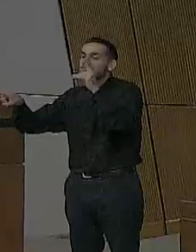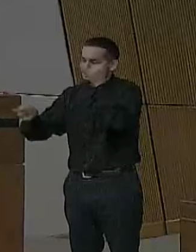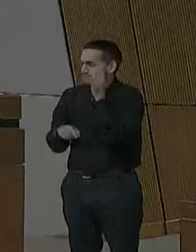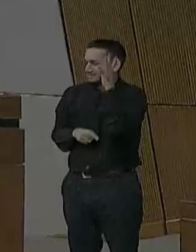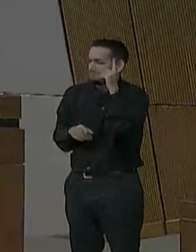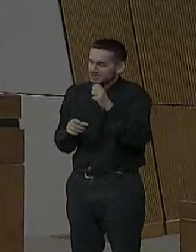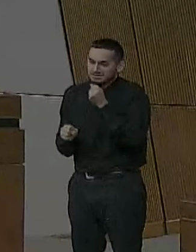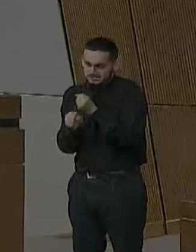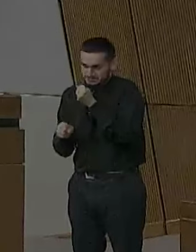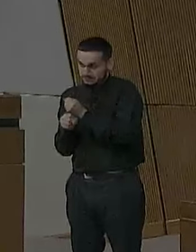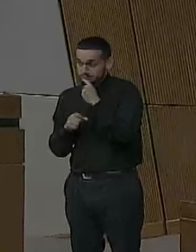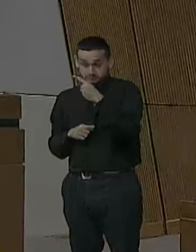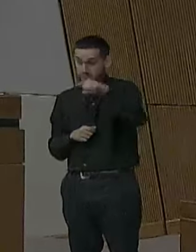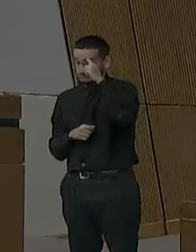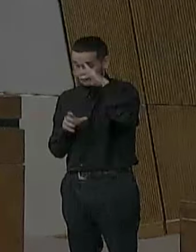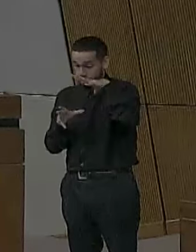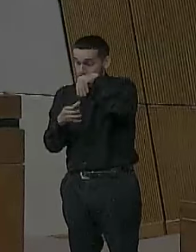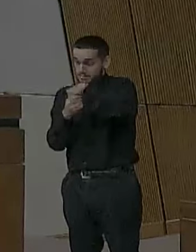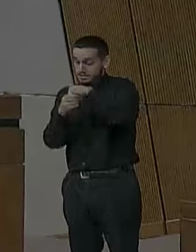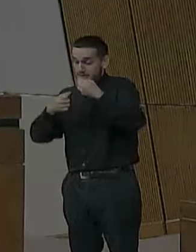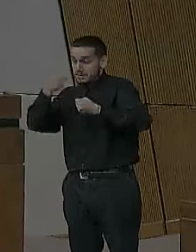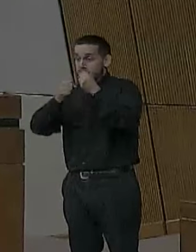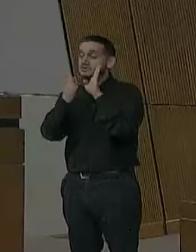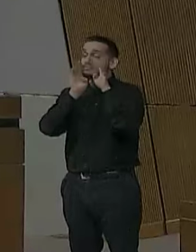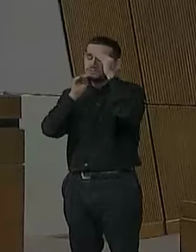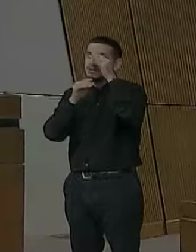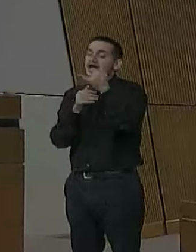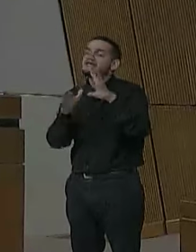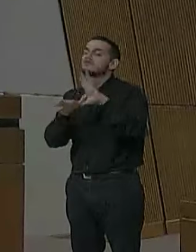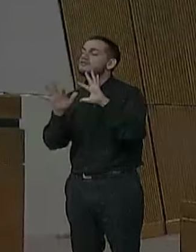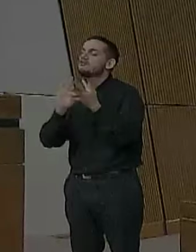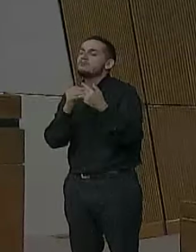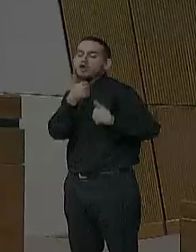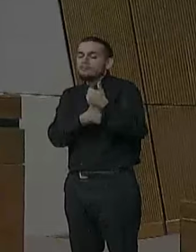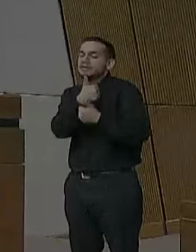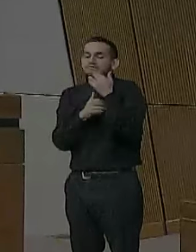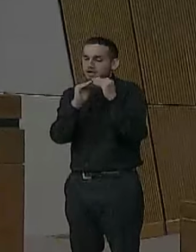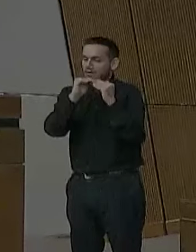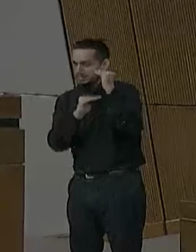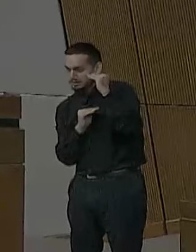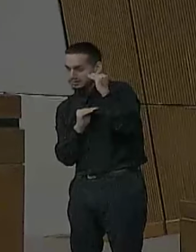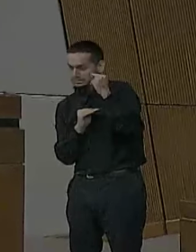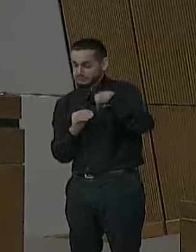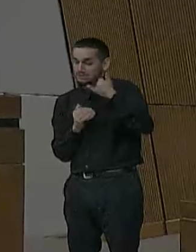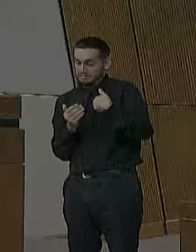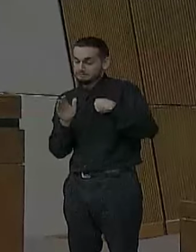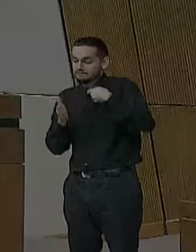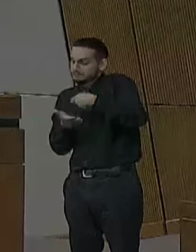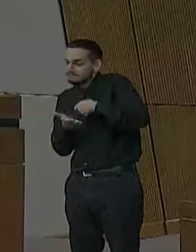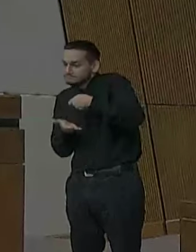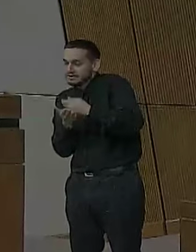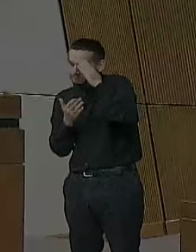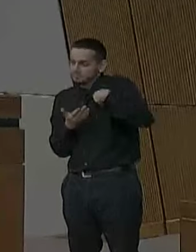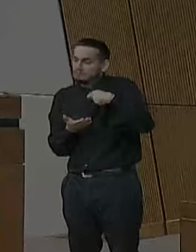cuenta que las empresas privadas muchas veces compiten en desigualdad de condiciones o estamos sujetos a muchos